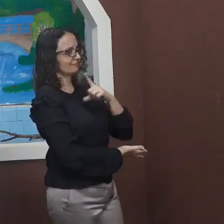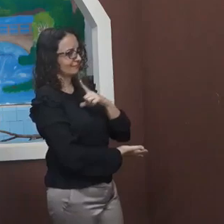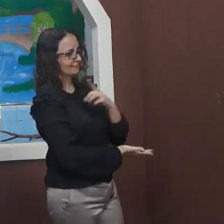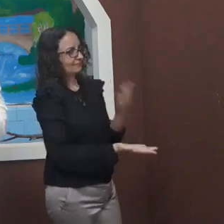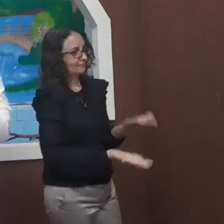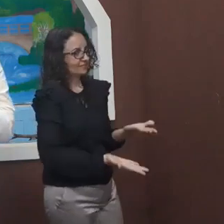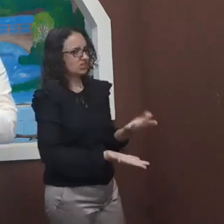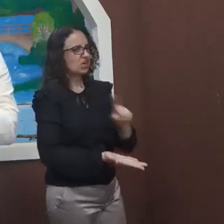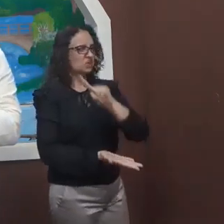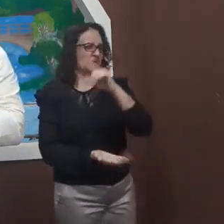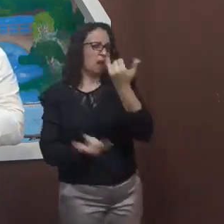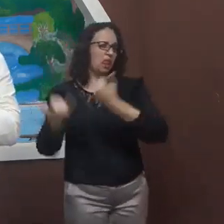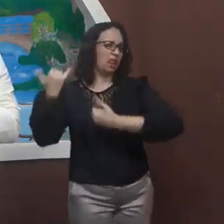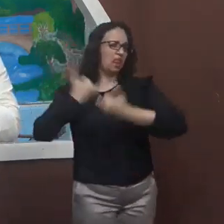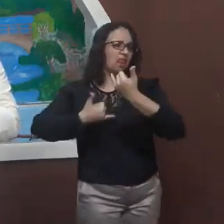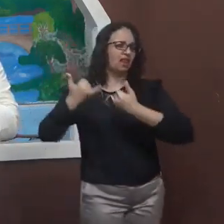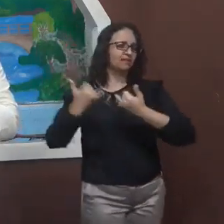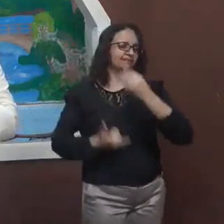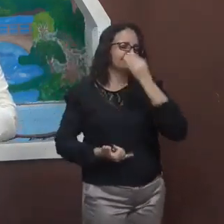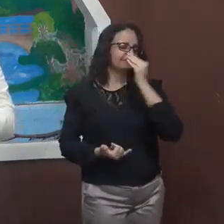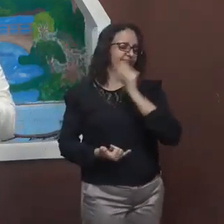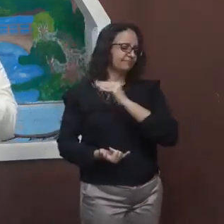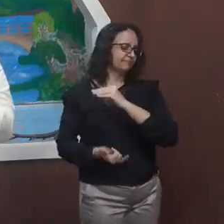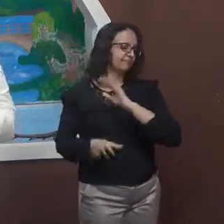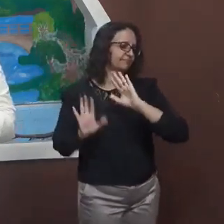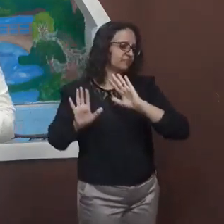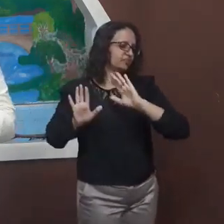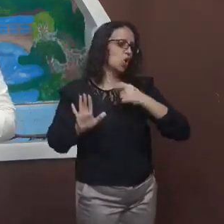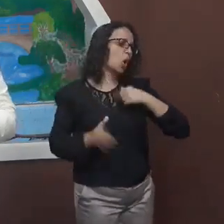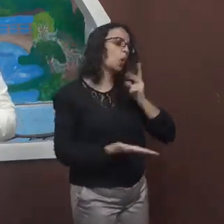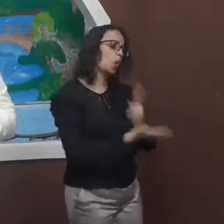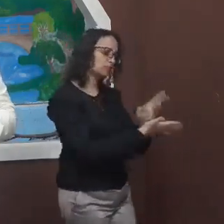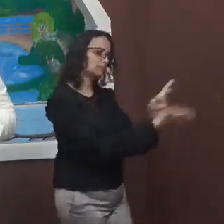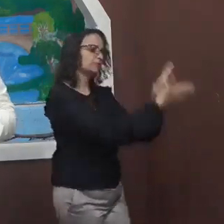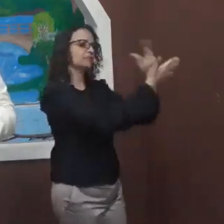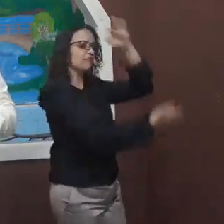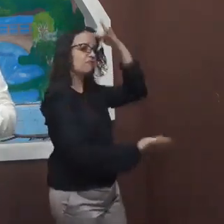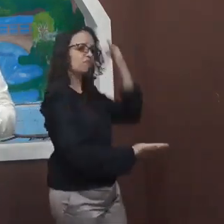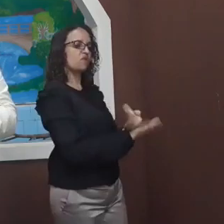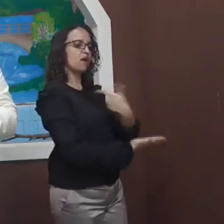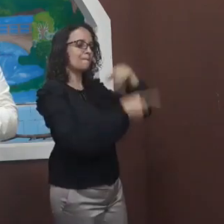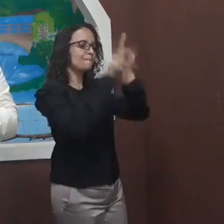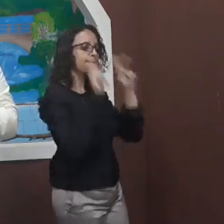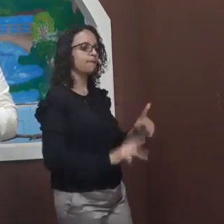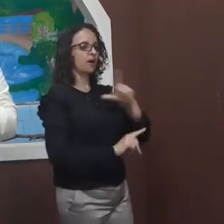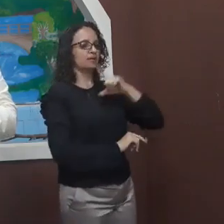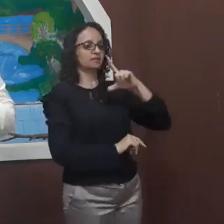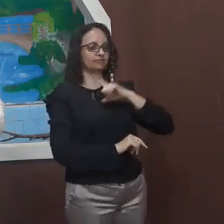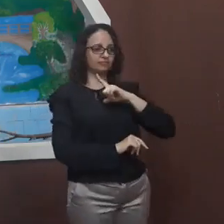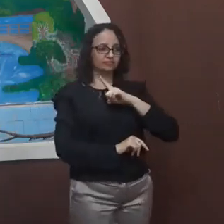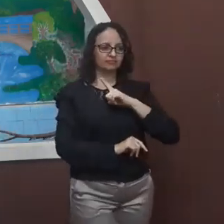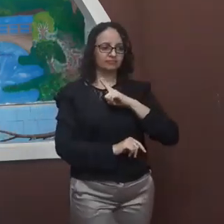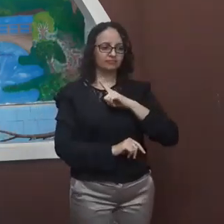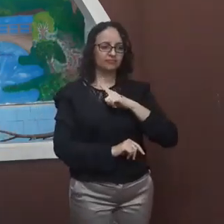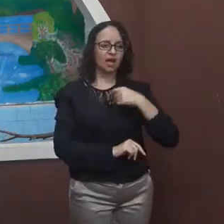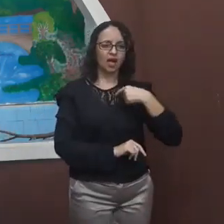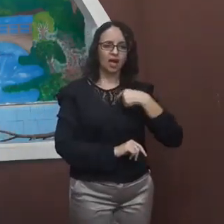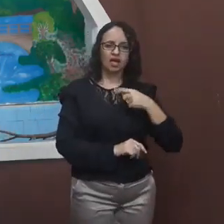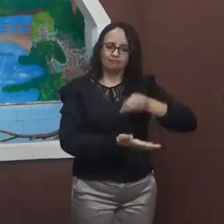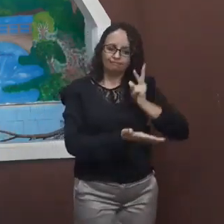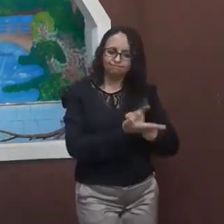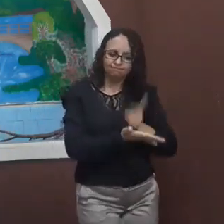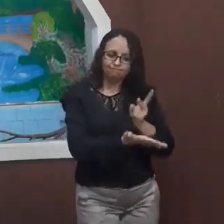que for. Eu vou acreditar. E isso tem me dado paz. E isso dá paz. Então eu vou